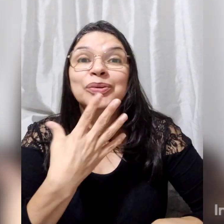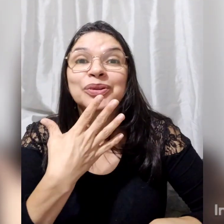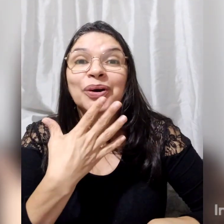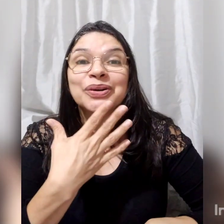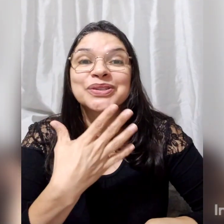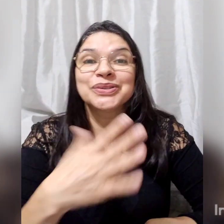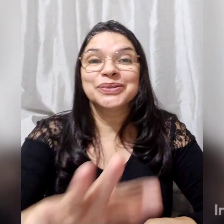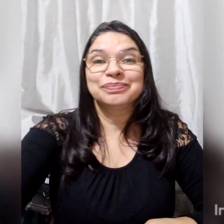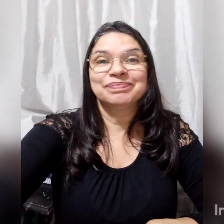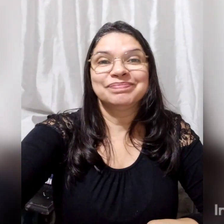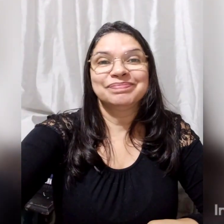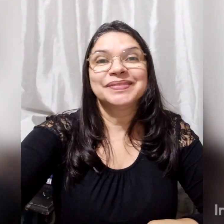bondoso.